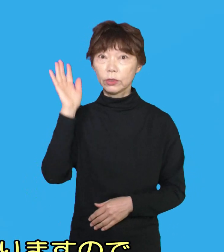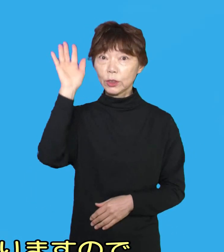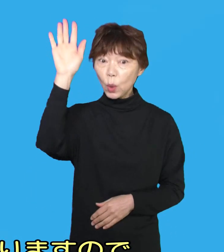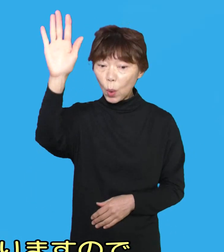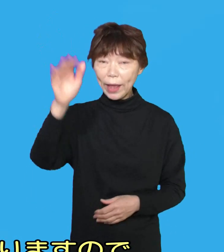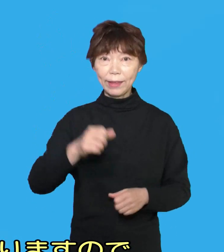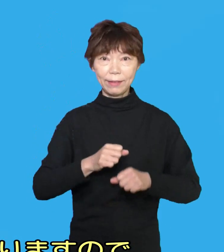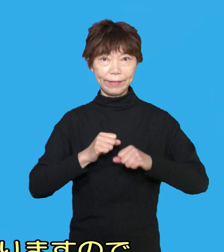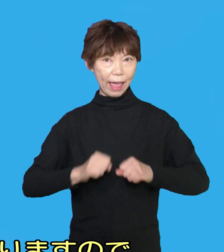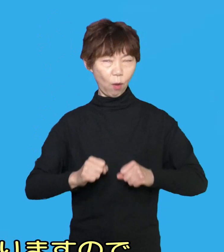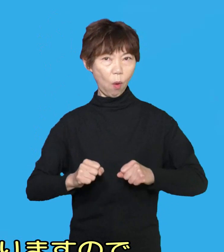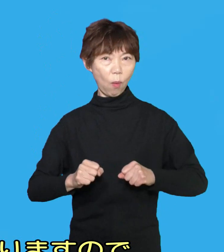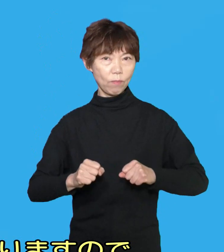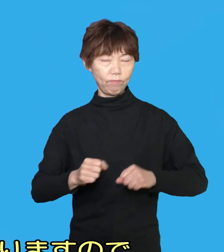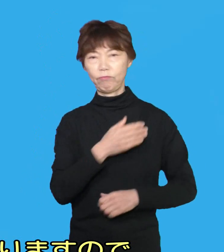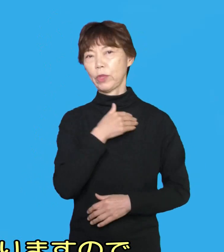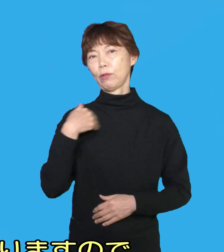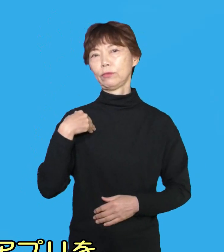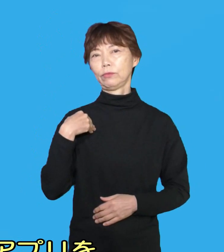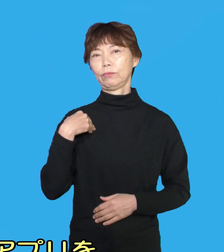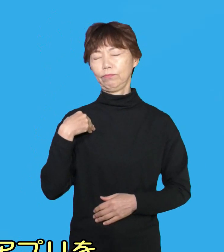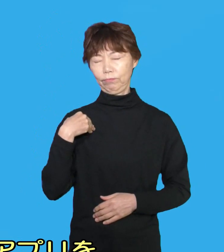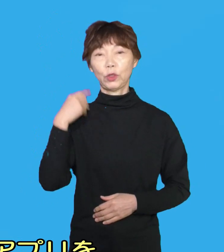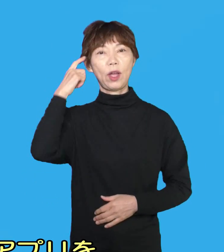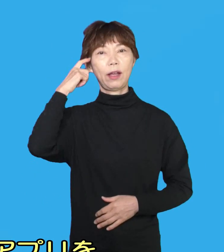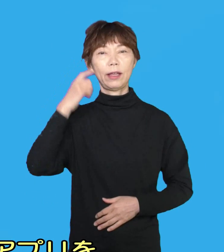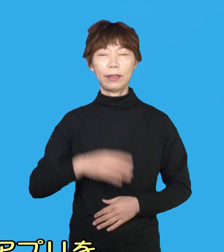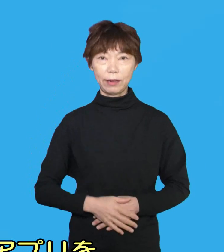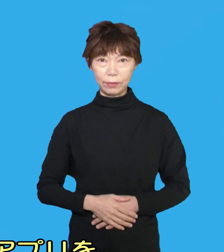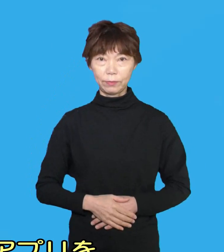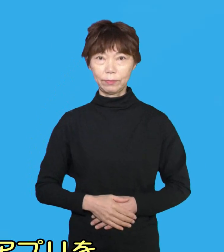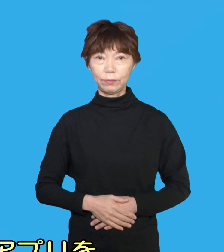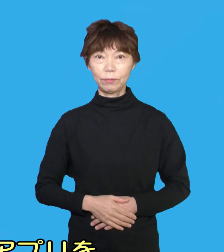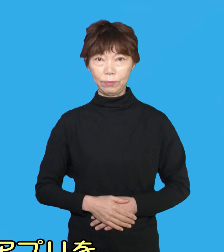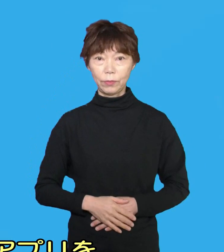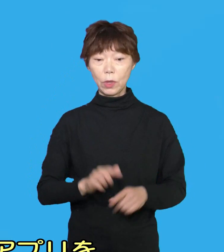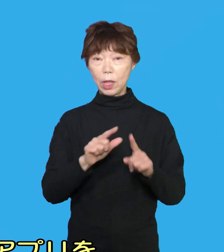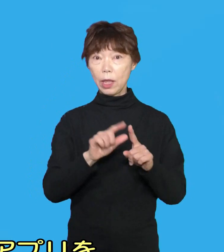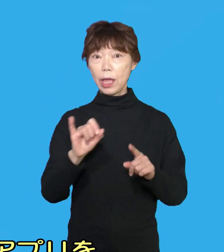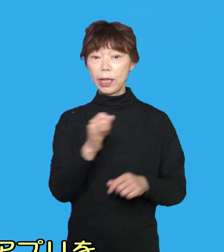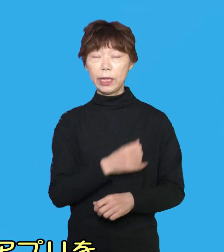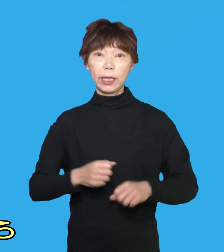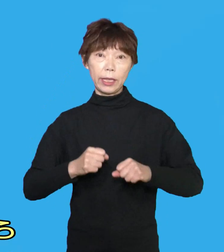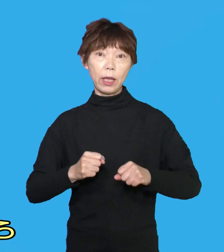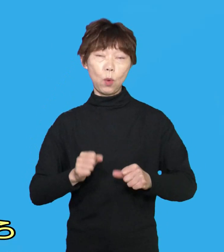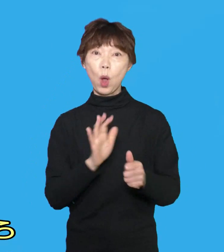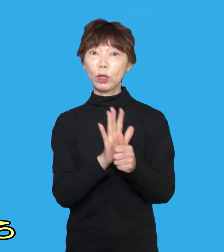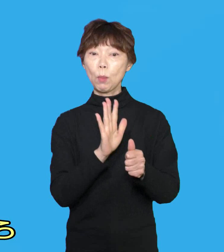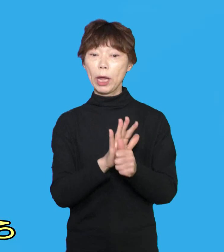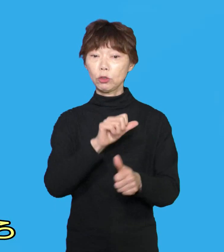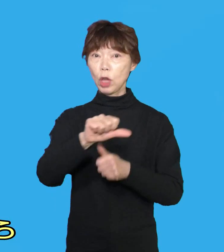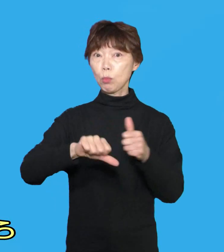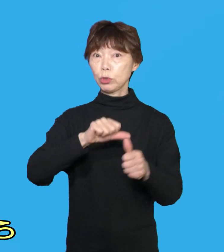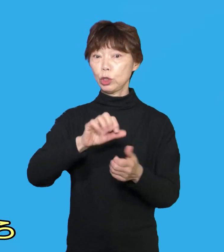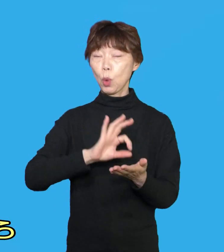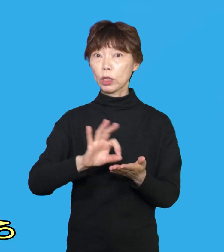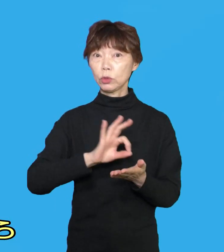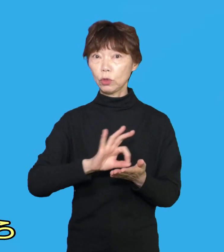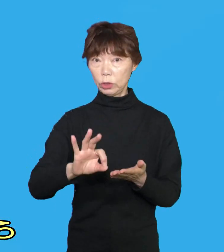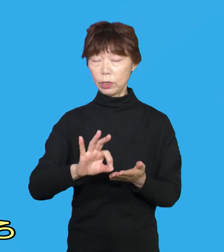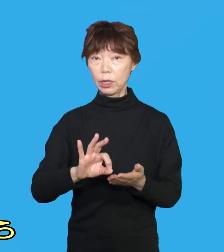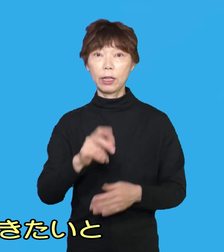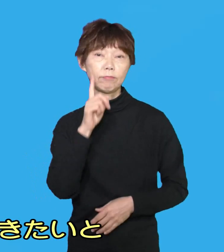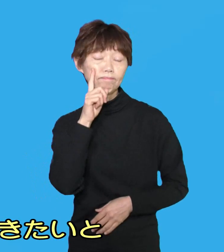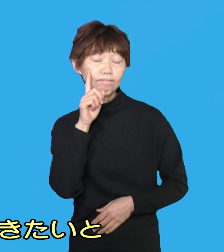健康寿命につながると考えておりますので、今回この AI 健康アドバイスアプリを活用しながら実証実